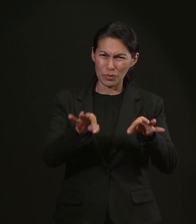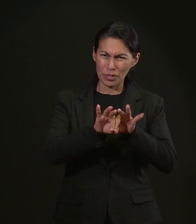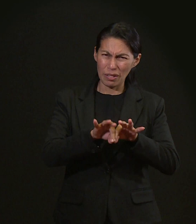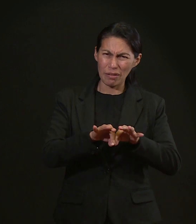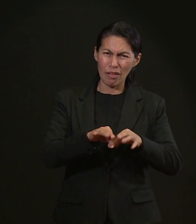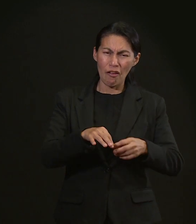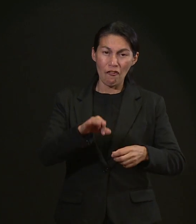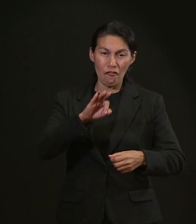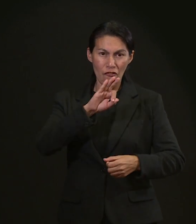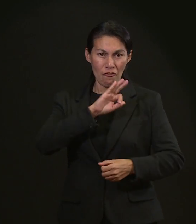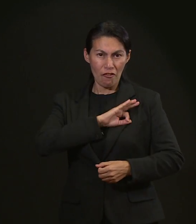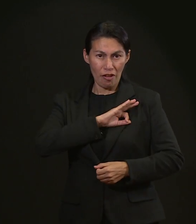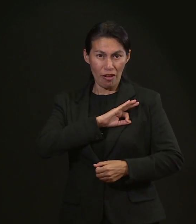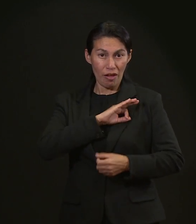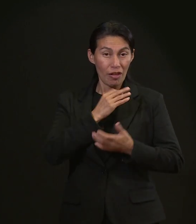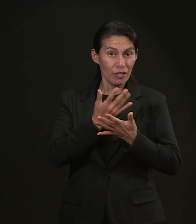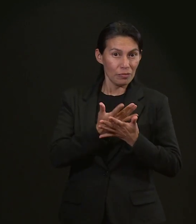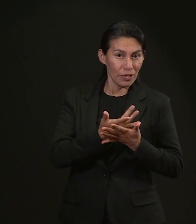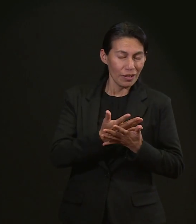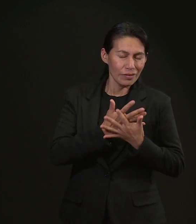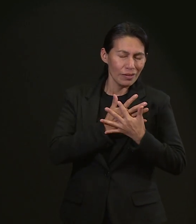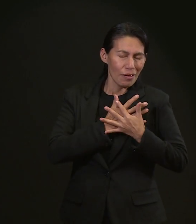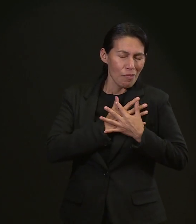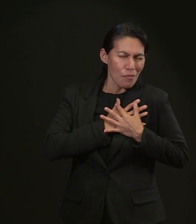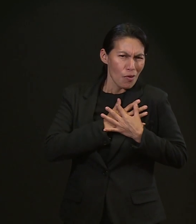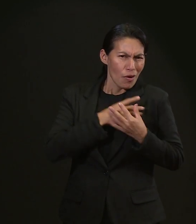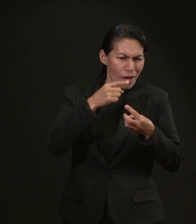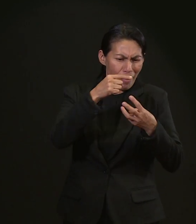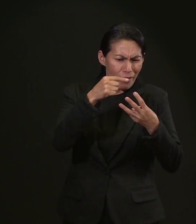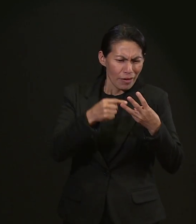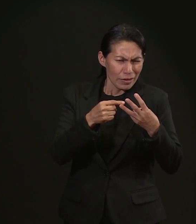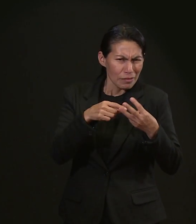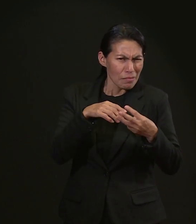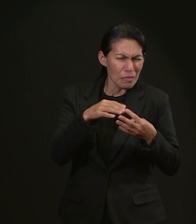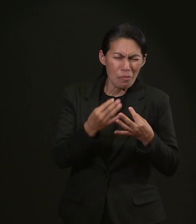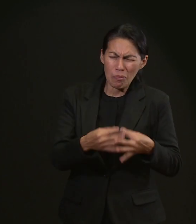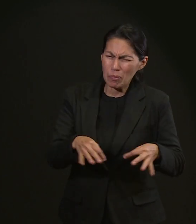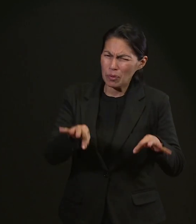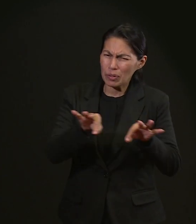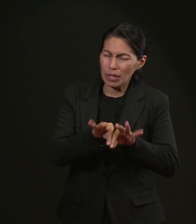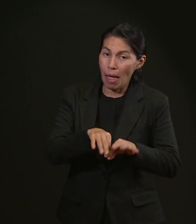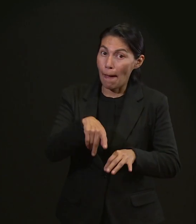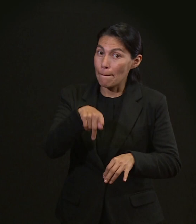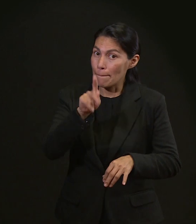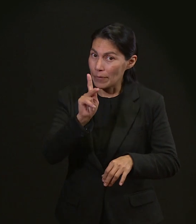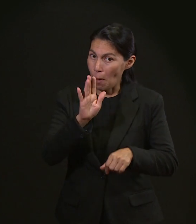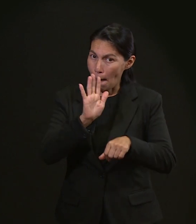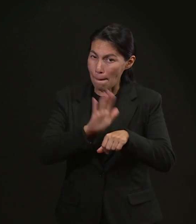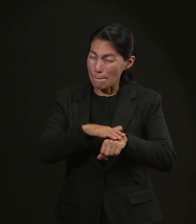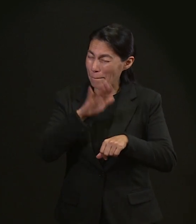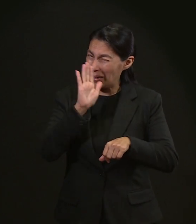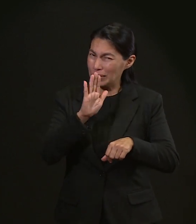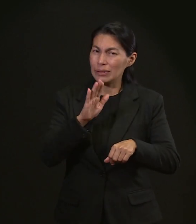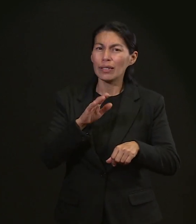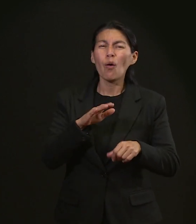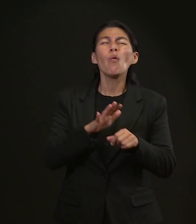son la fe la esperanza y el amor pero el mayor de todos